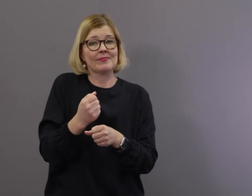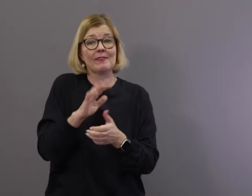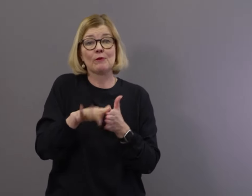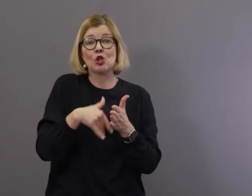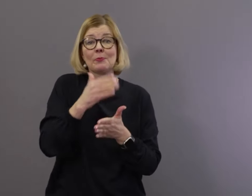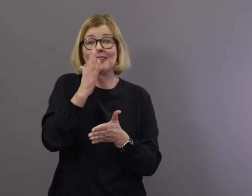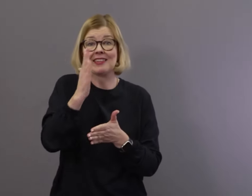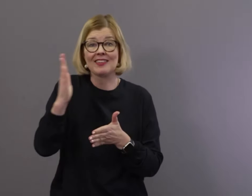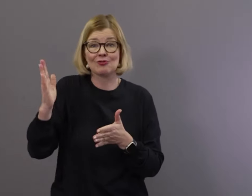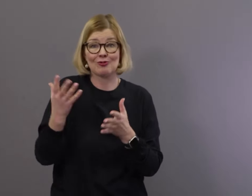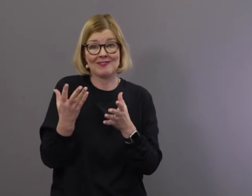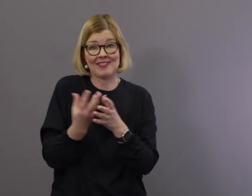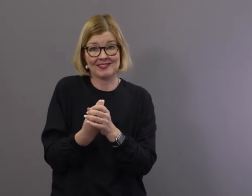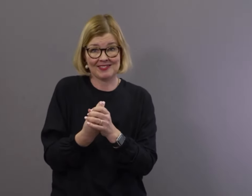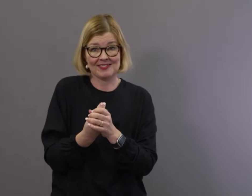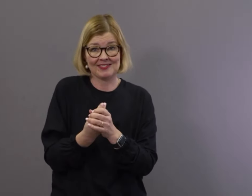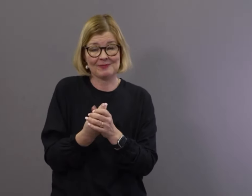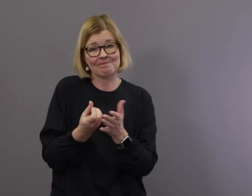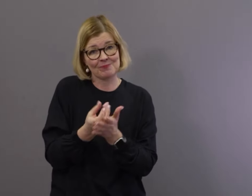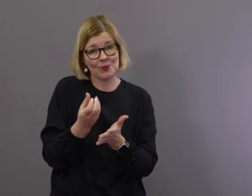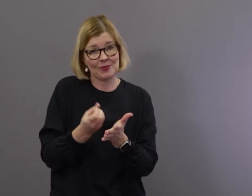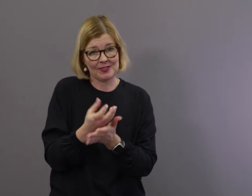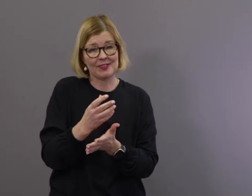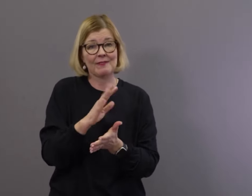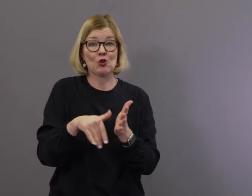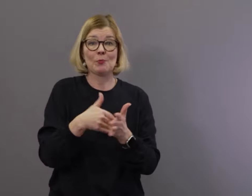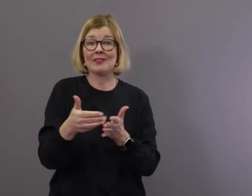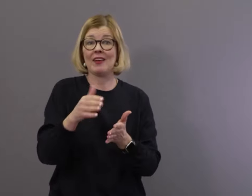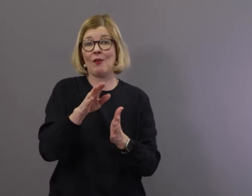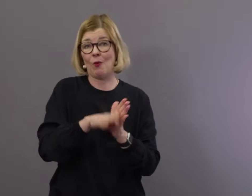Ja he ovat tehneet viittomakielisen kirjaston kanssa